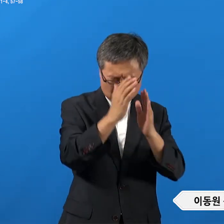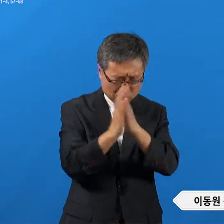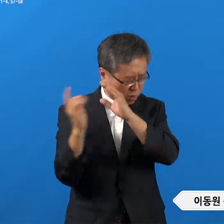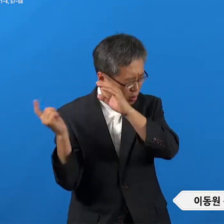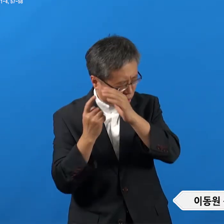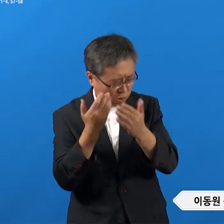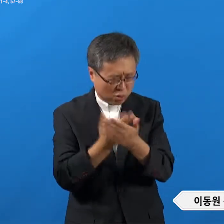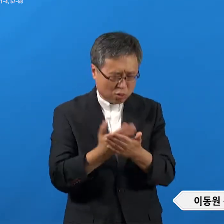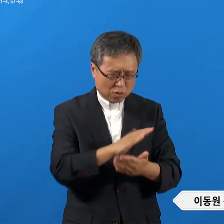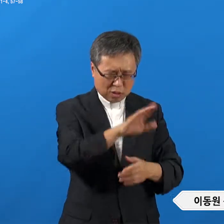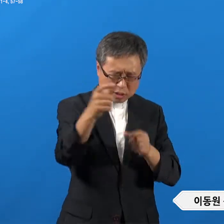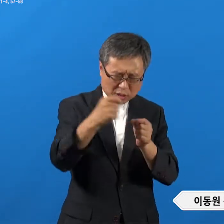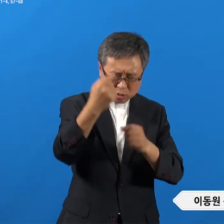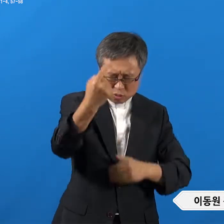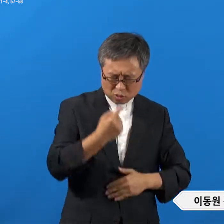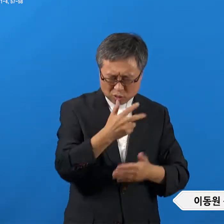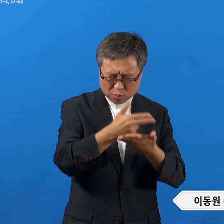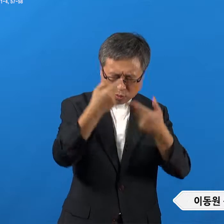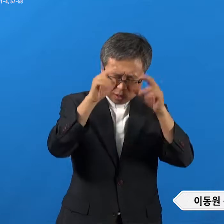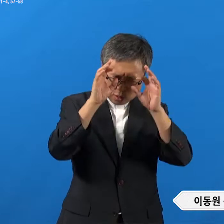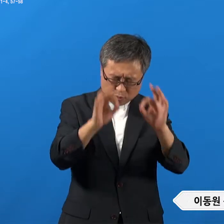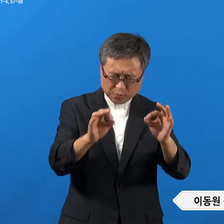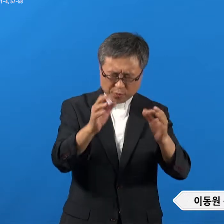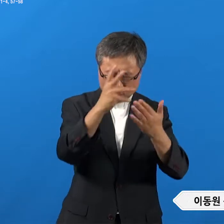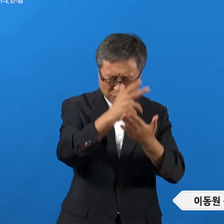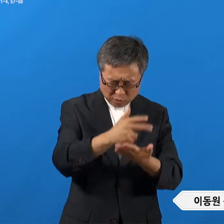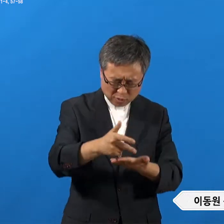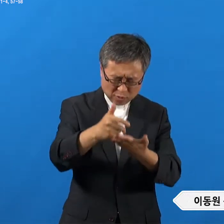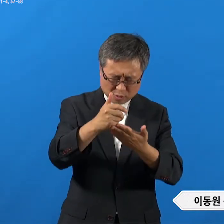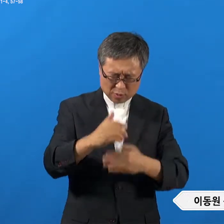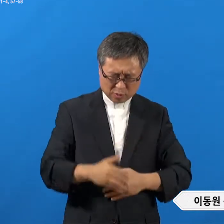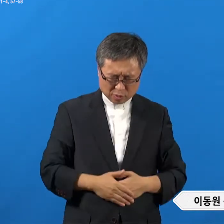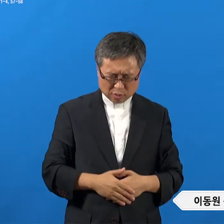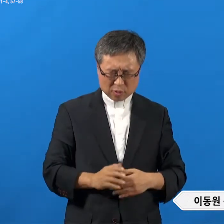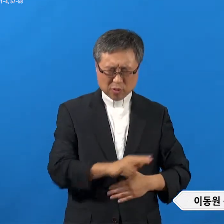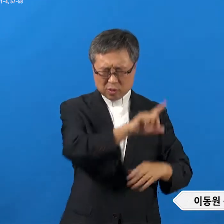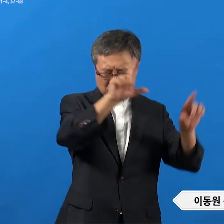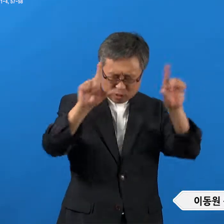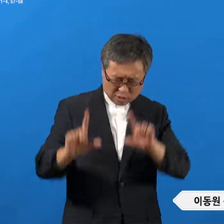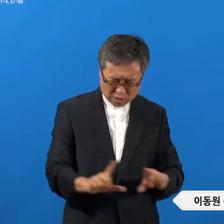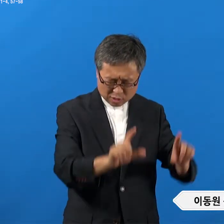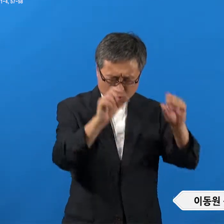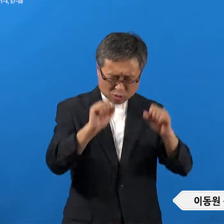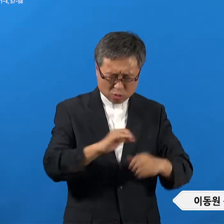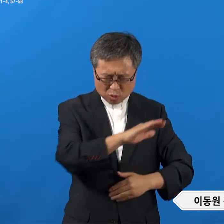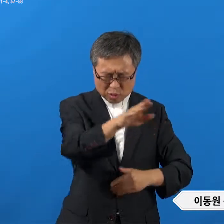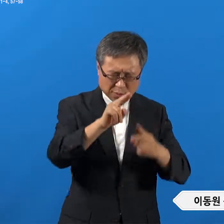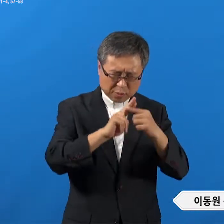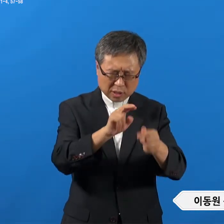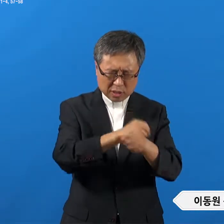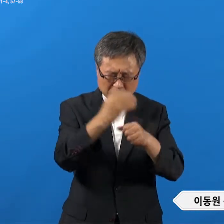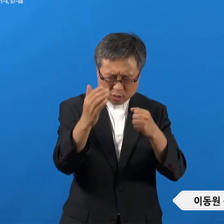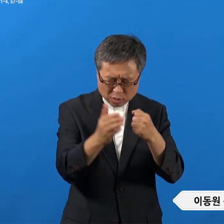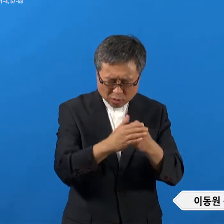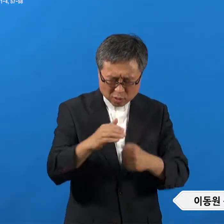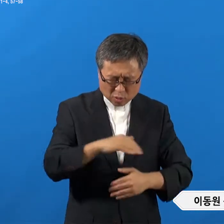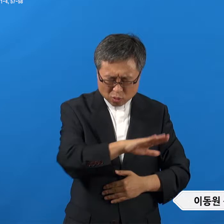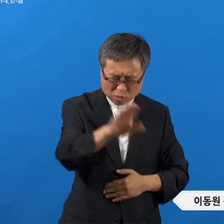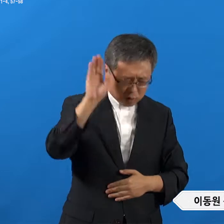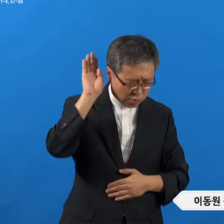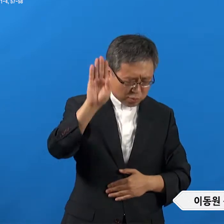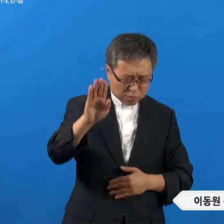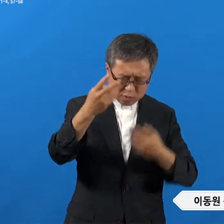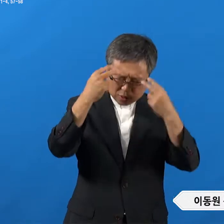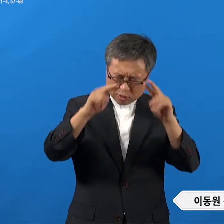들으시고 우리에게 다가오시는 주님을 바라봅니다. 주님, 살아계시고 우리와 함께 하시기에 우리의 미래를